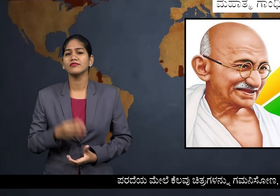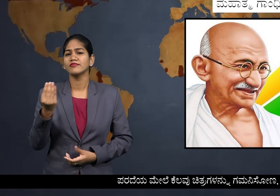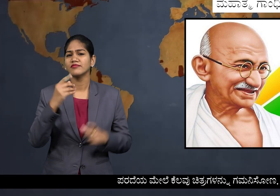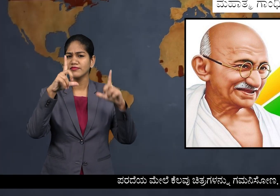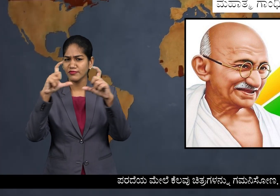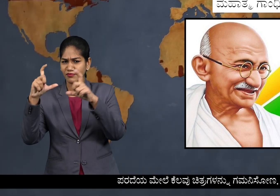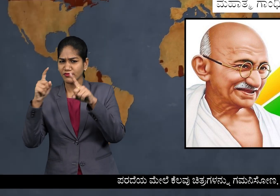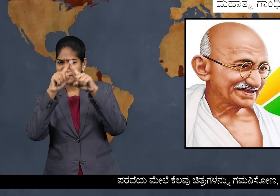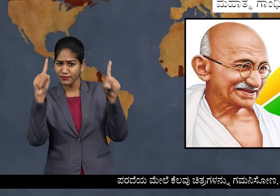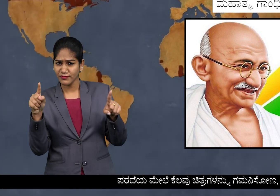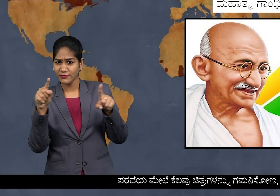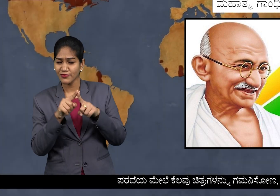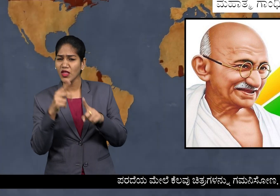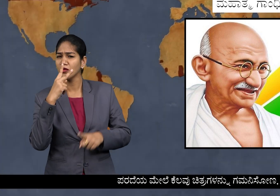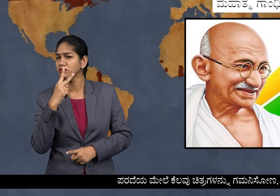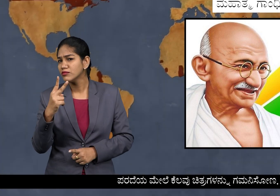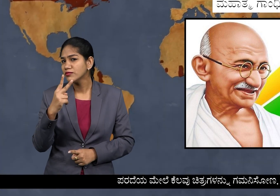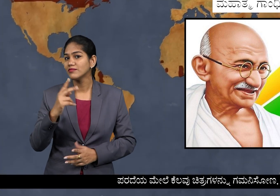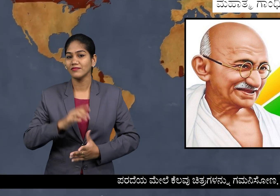ಚಿತ್ರಗಳನ್ನು ಗಮನಿಸೋಣ.